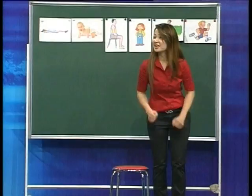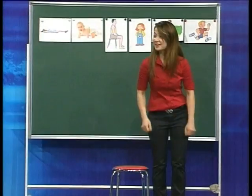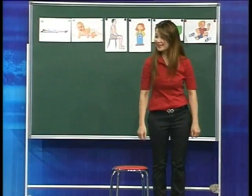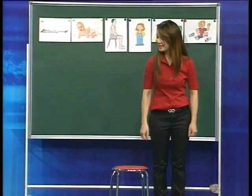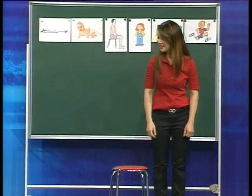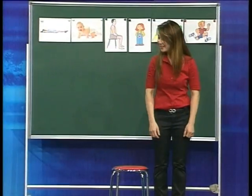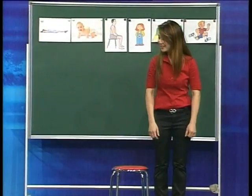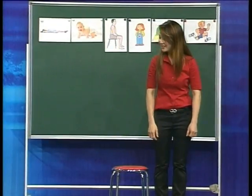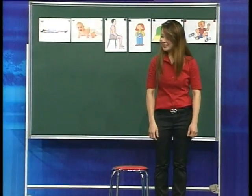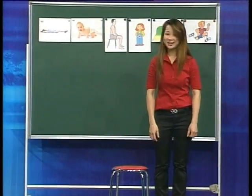Hành động chạy